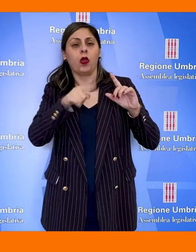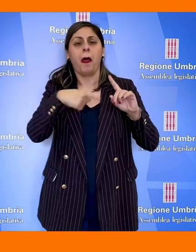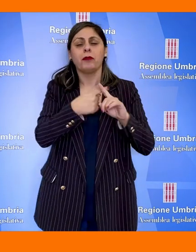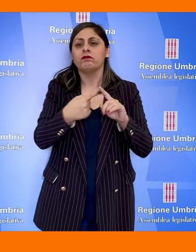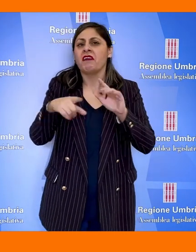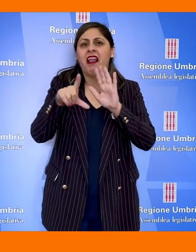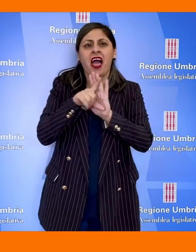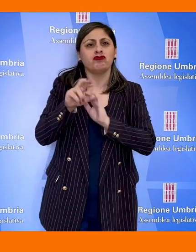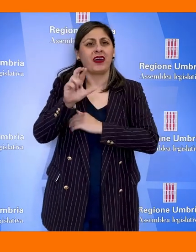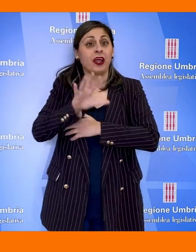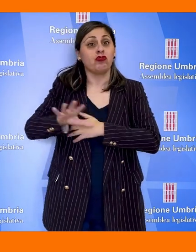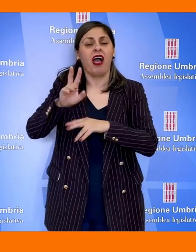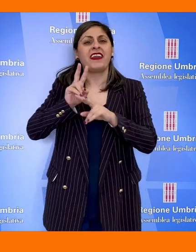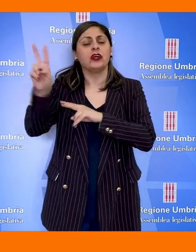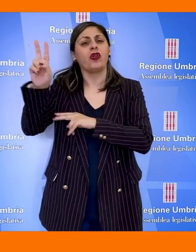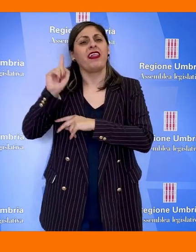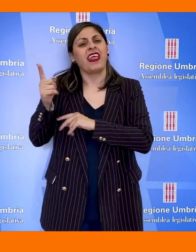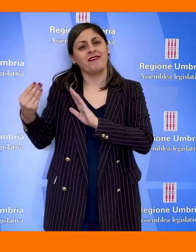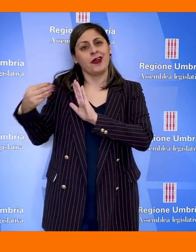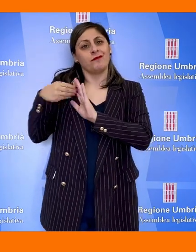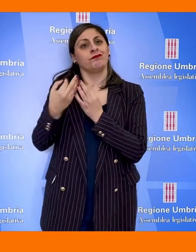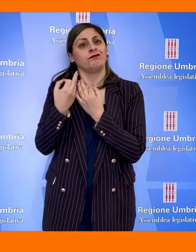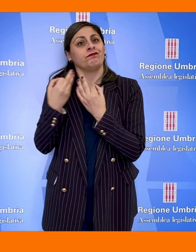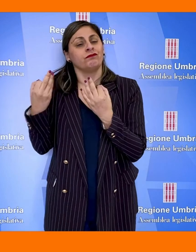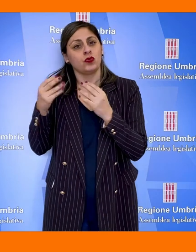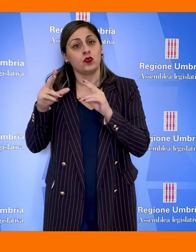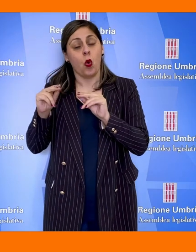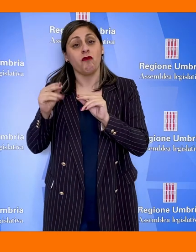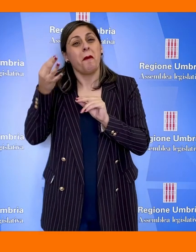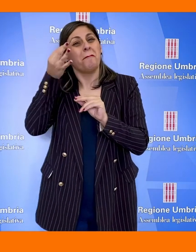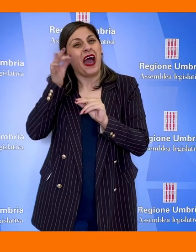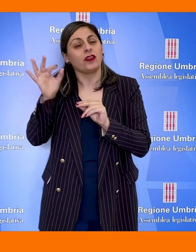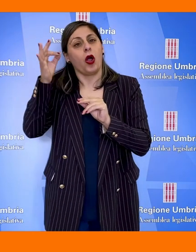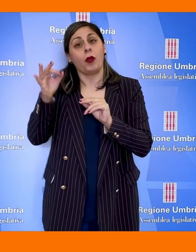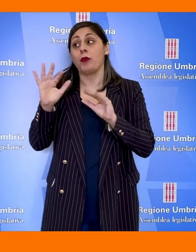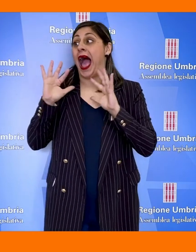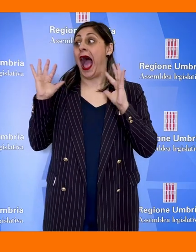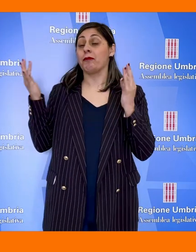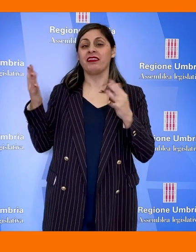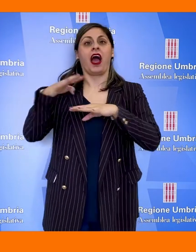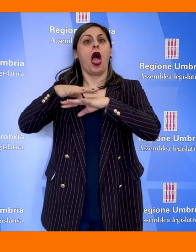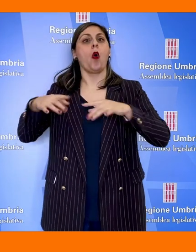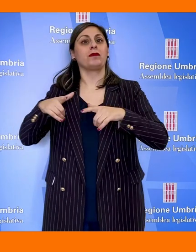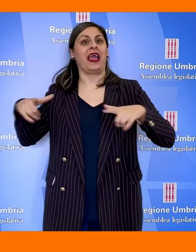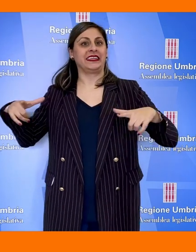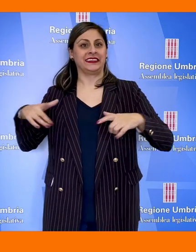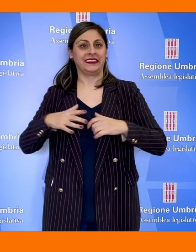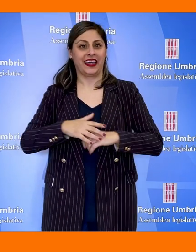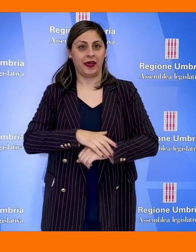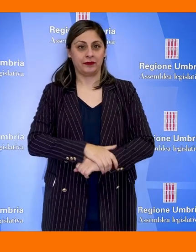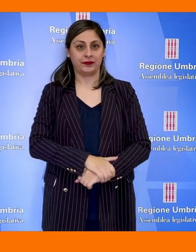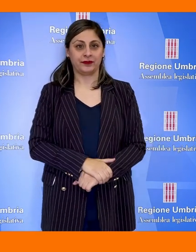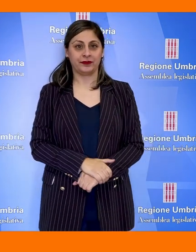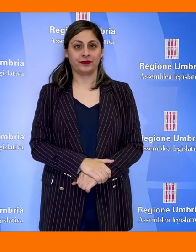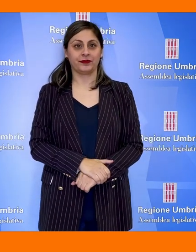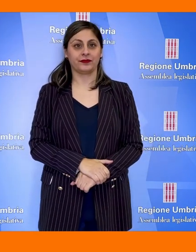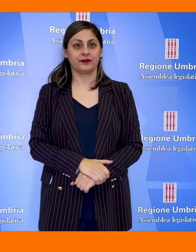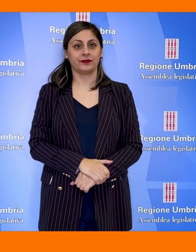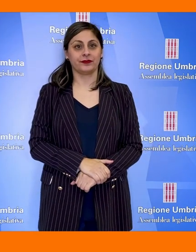inquadramento all'interno delle normative regionali e nazionali, in particolare di quelle ambientali ed urbanistiche.